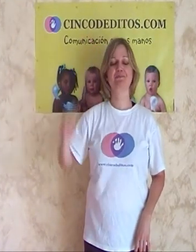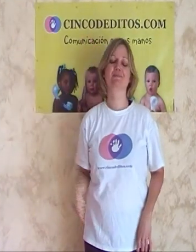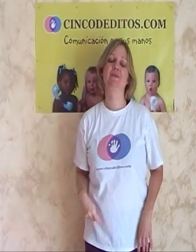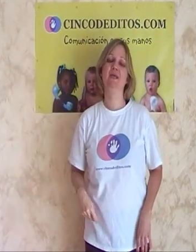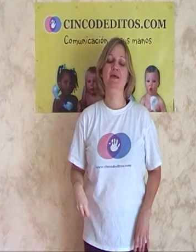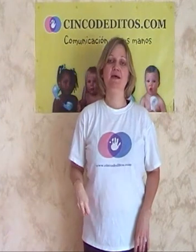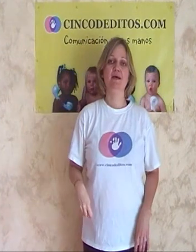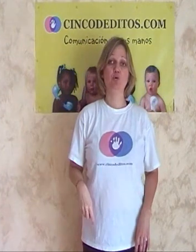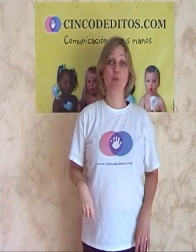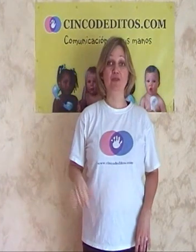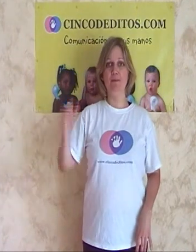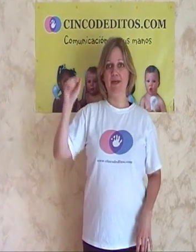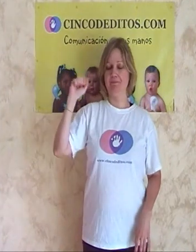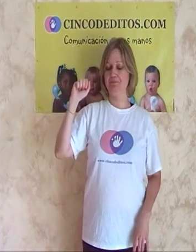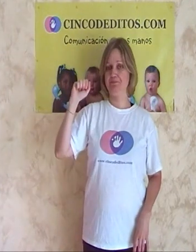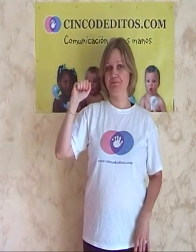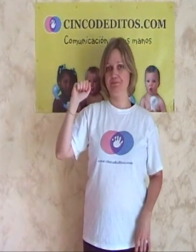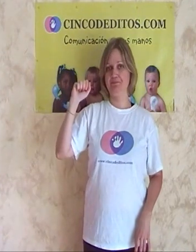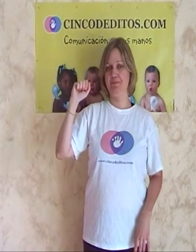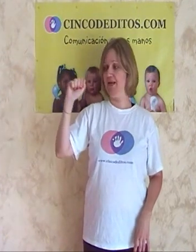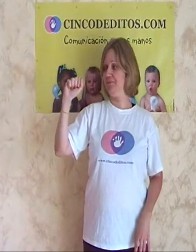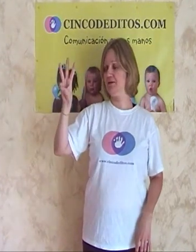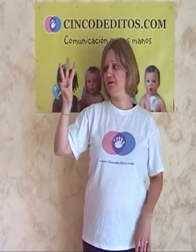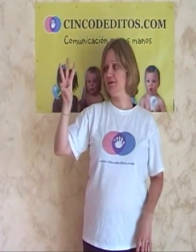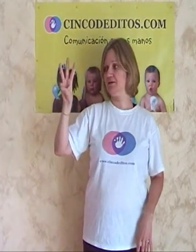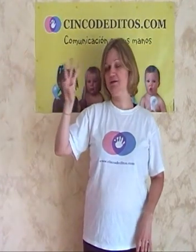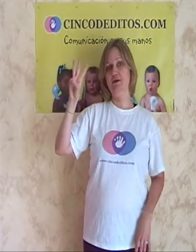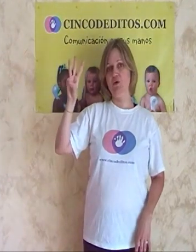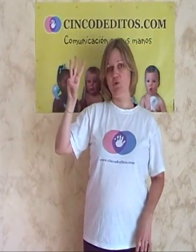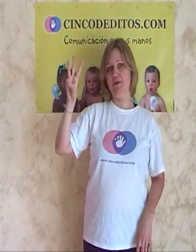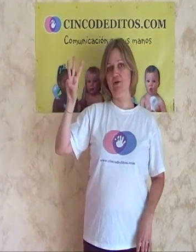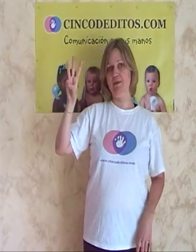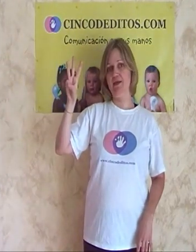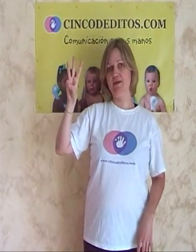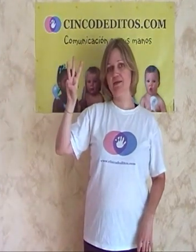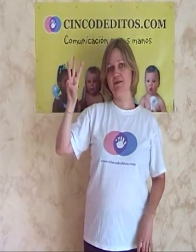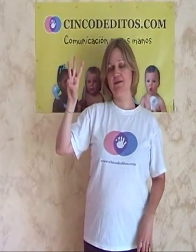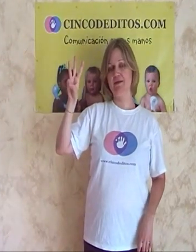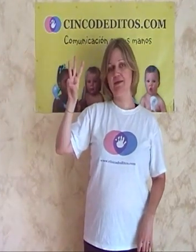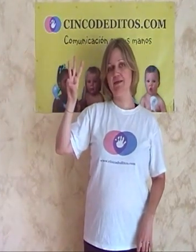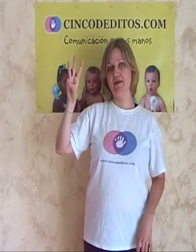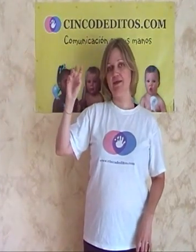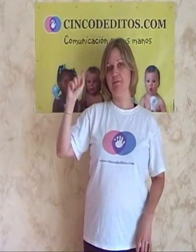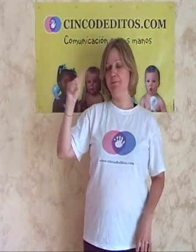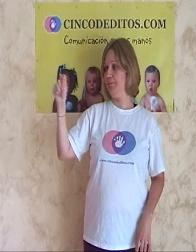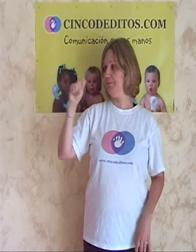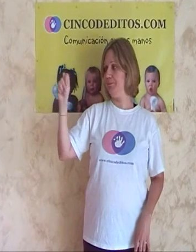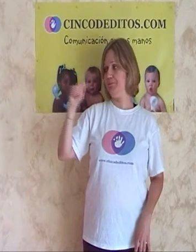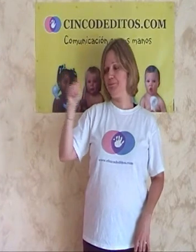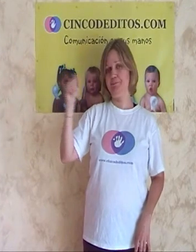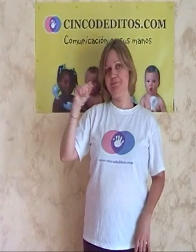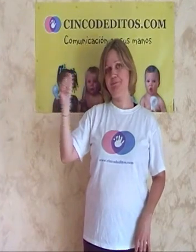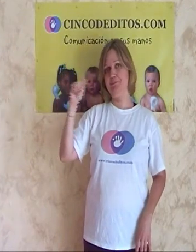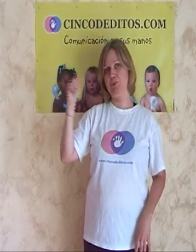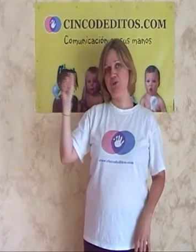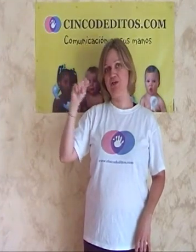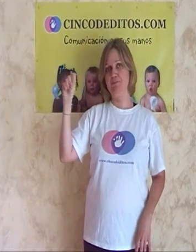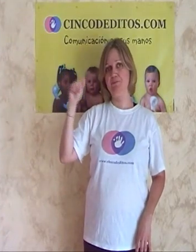W de poti